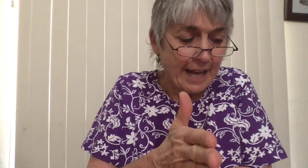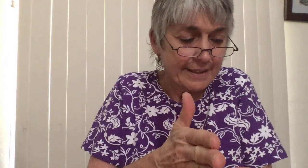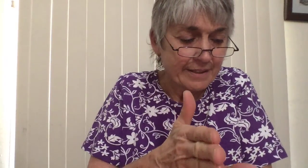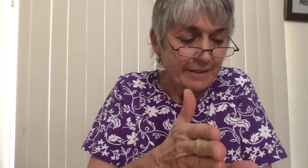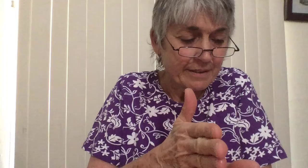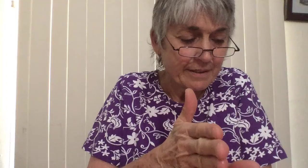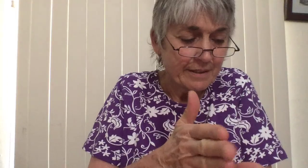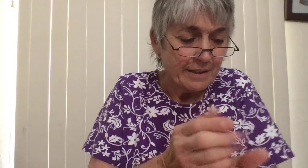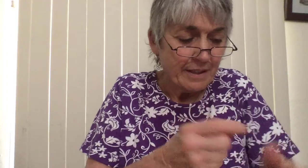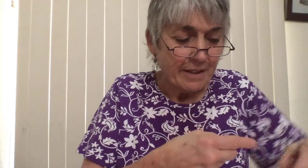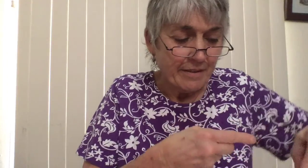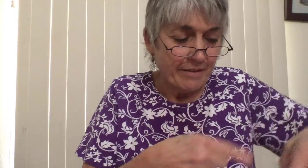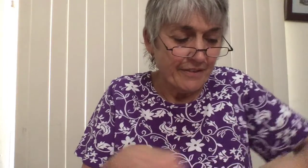arrête, va,